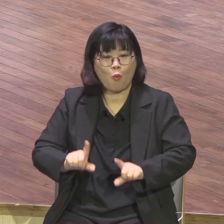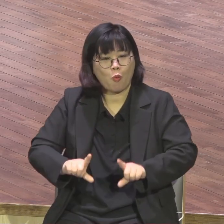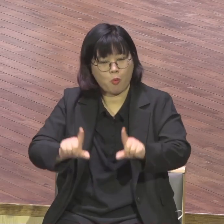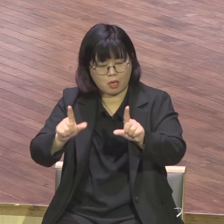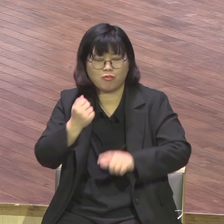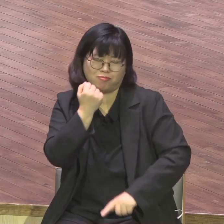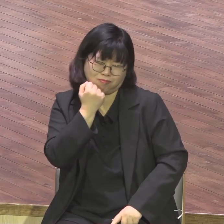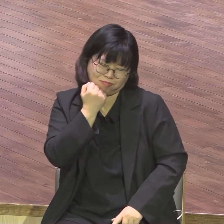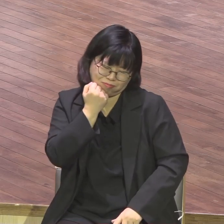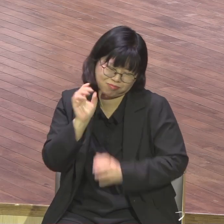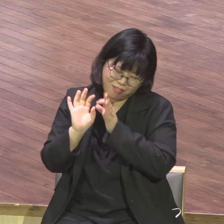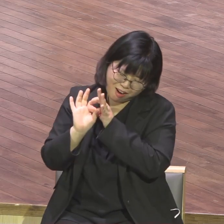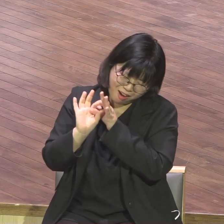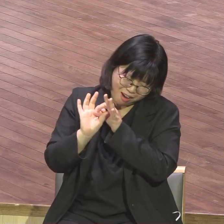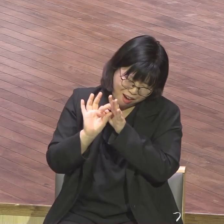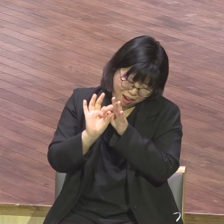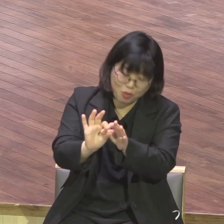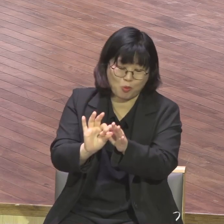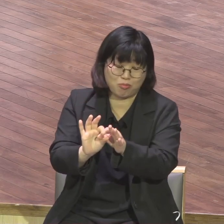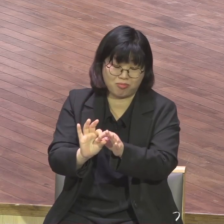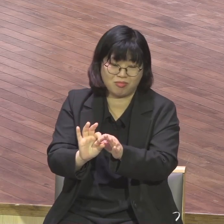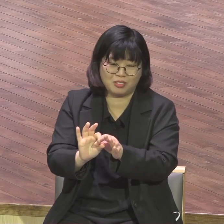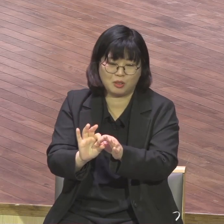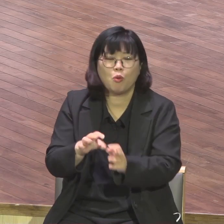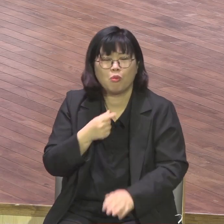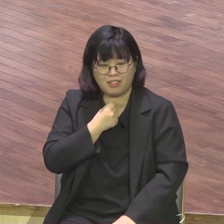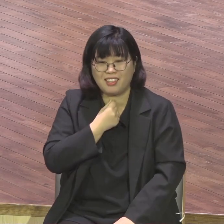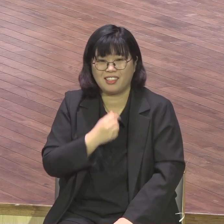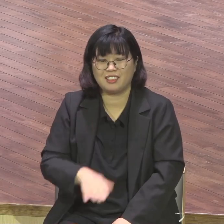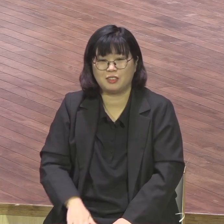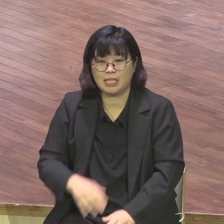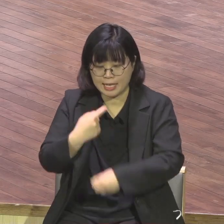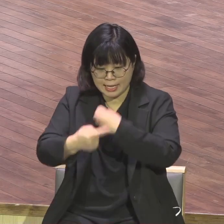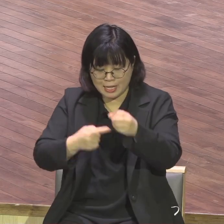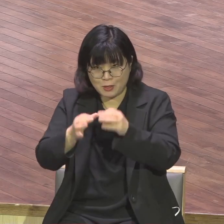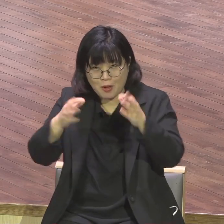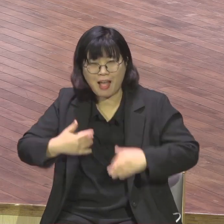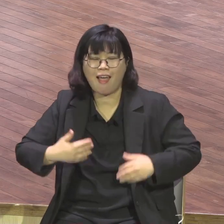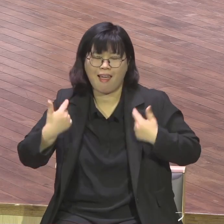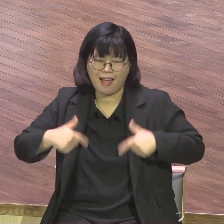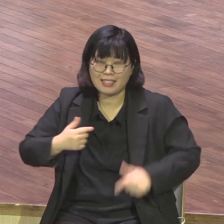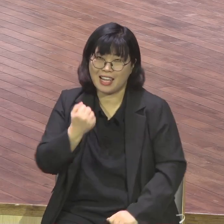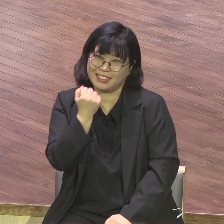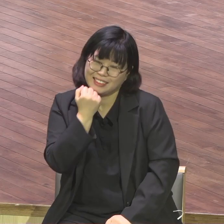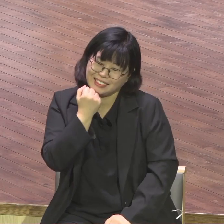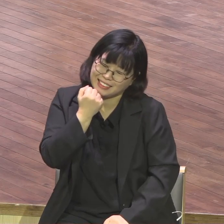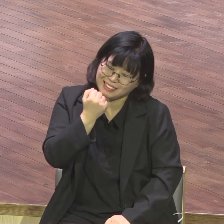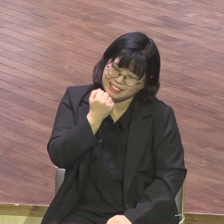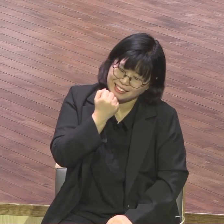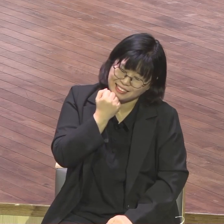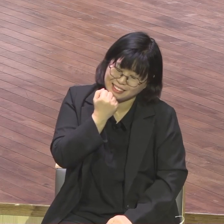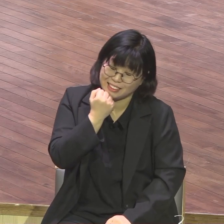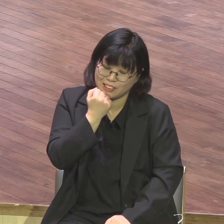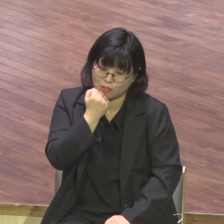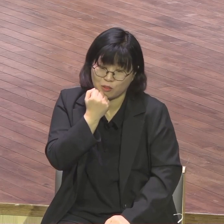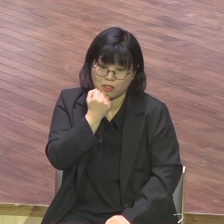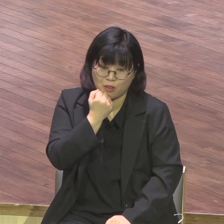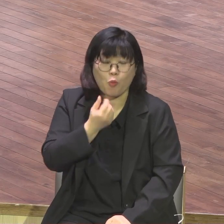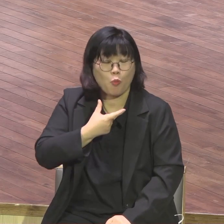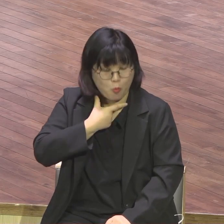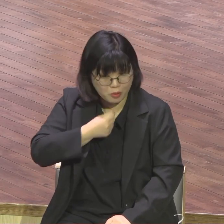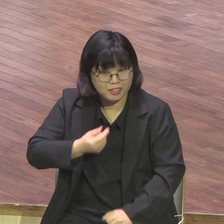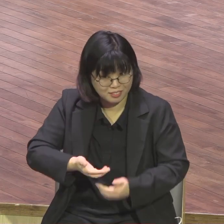하세요. 웃으면서 한 해가 되기를 여러분이 진심으로 웃는 한 해 되기 바랍니다.